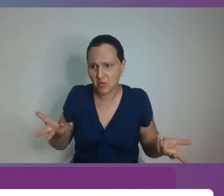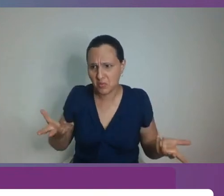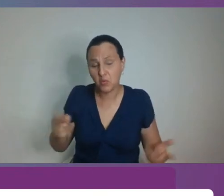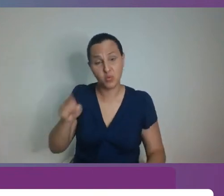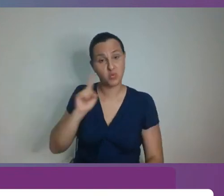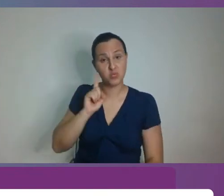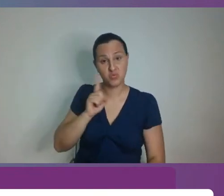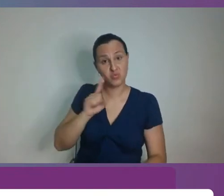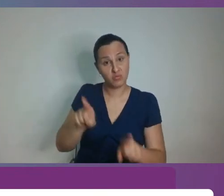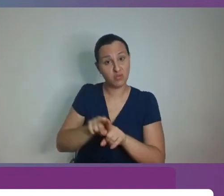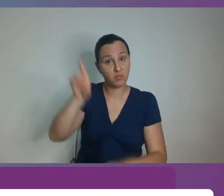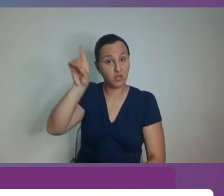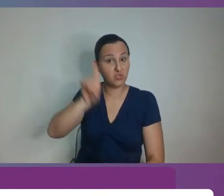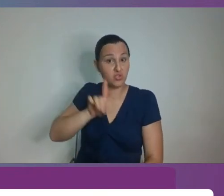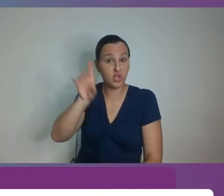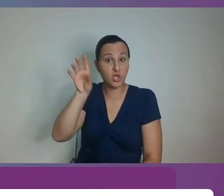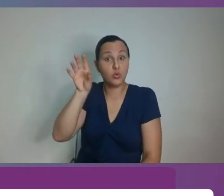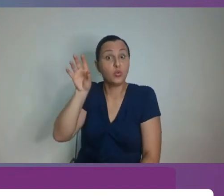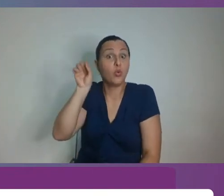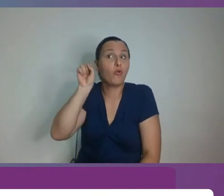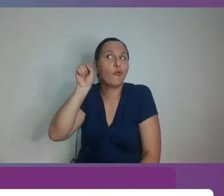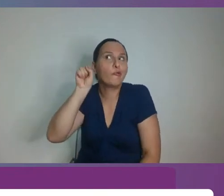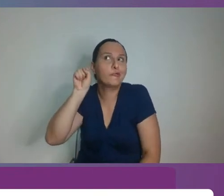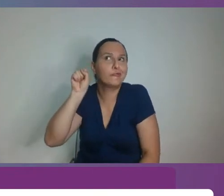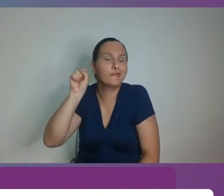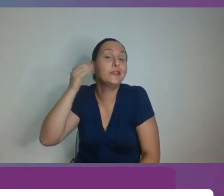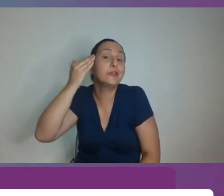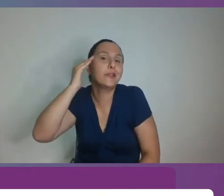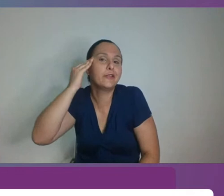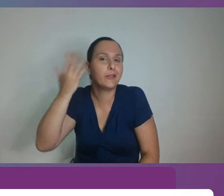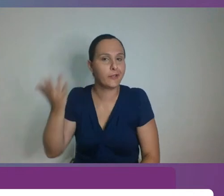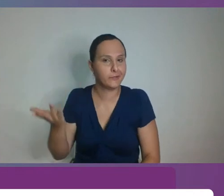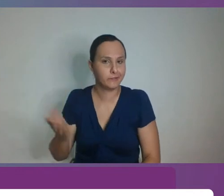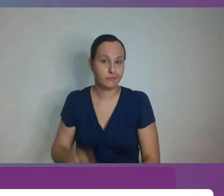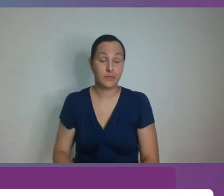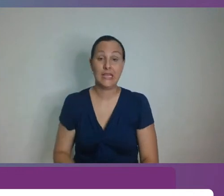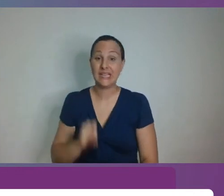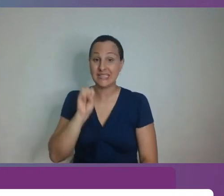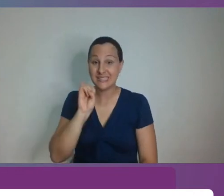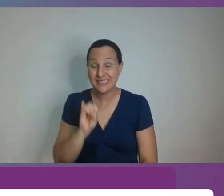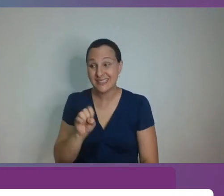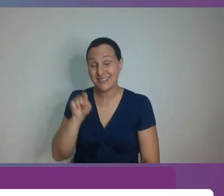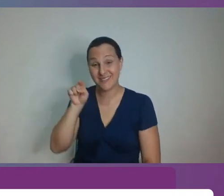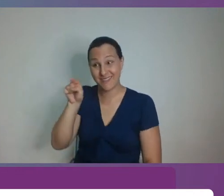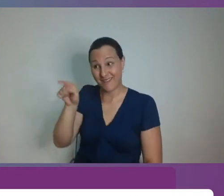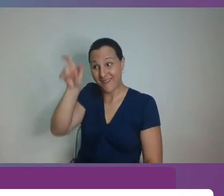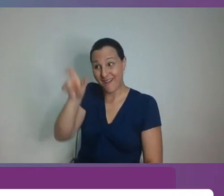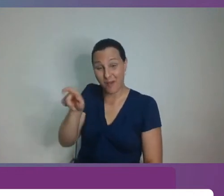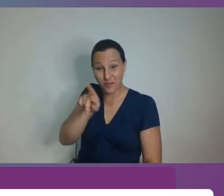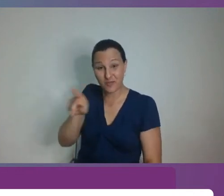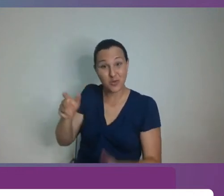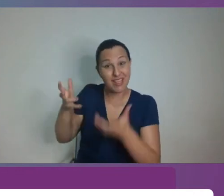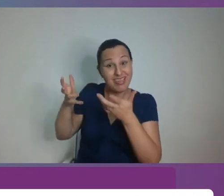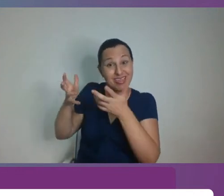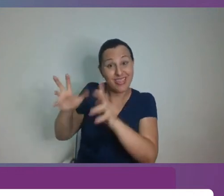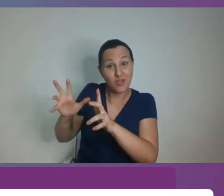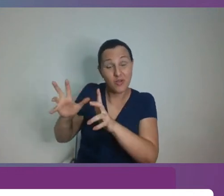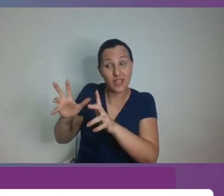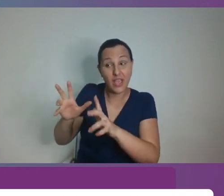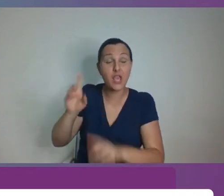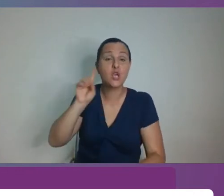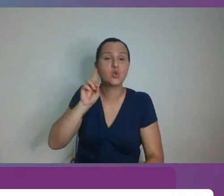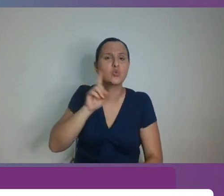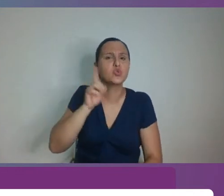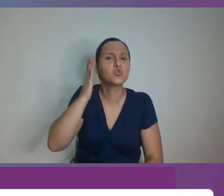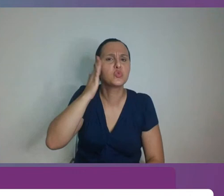não quer que alguma coisa não seja interpretada, ela não pode falar essa coisa. Se você não quer que eu interprete o seu discurso,